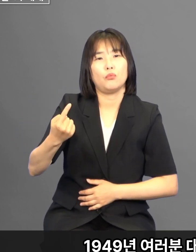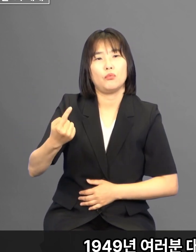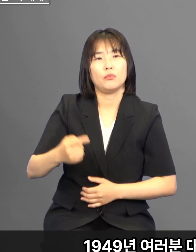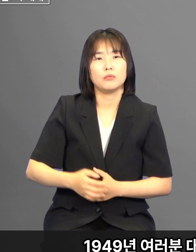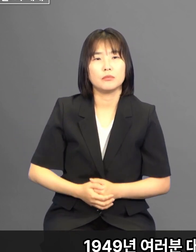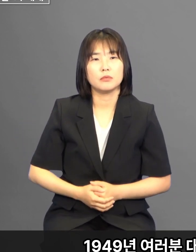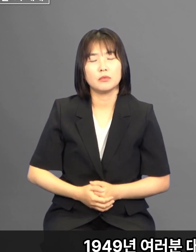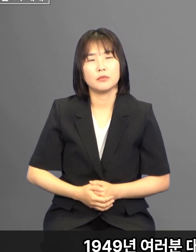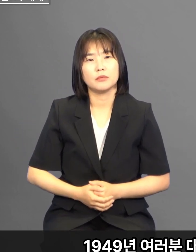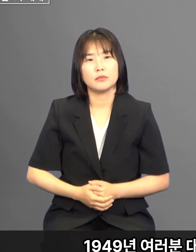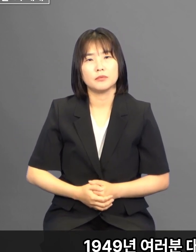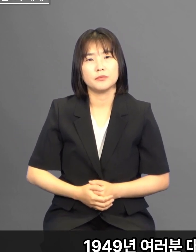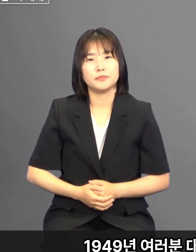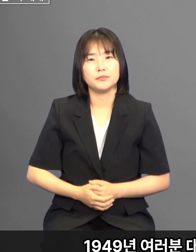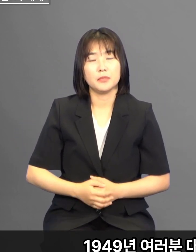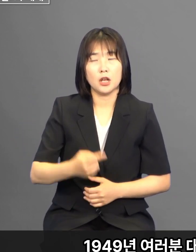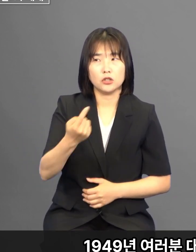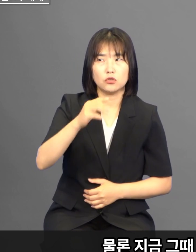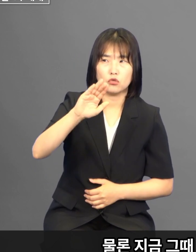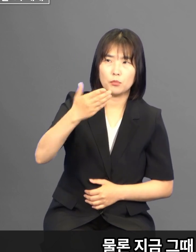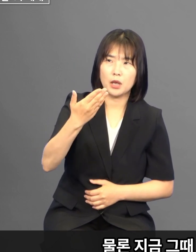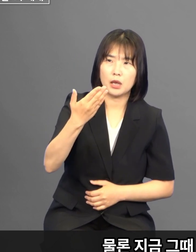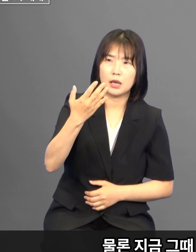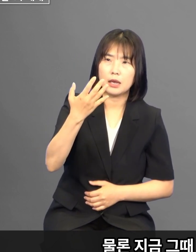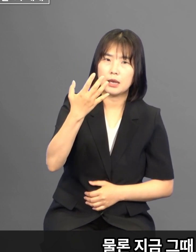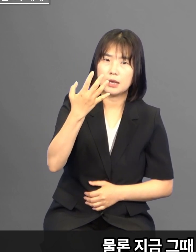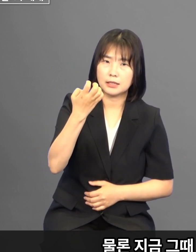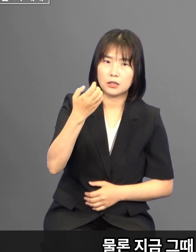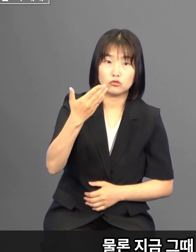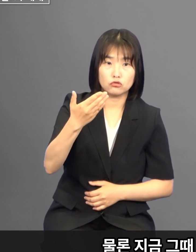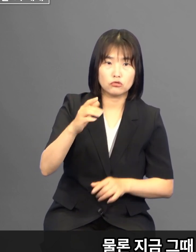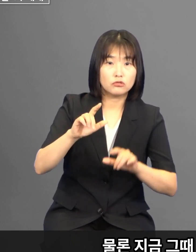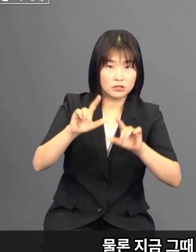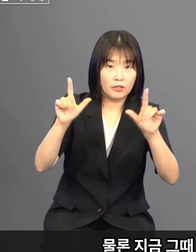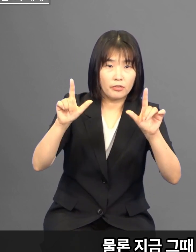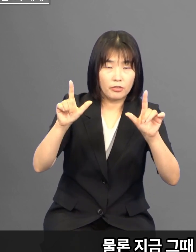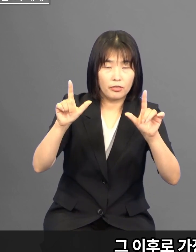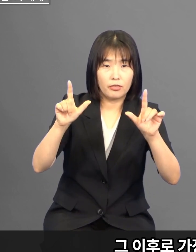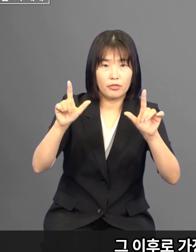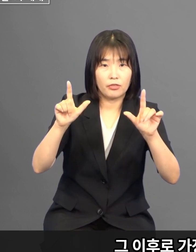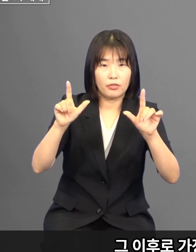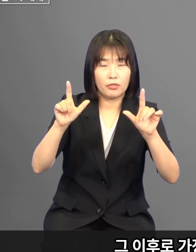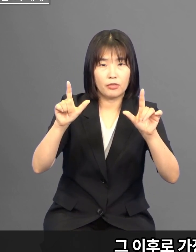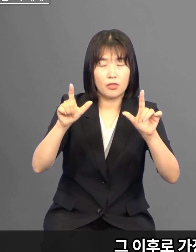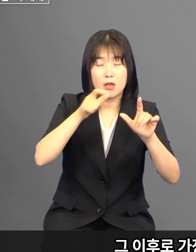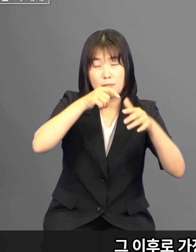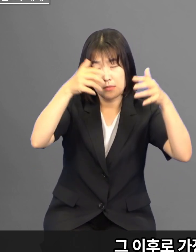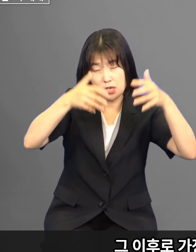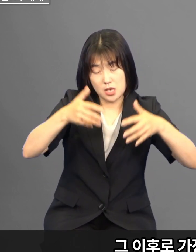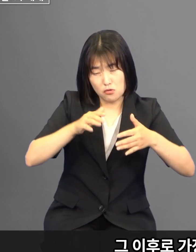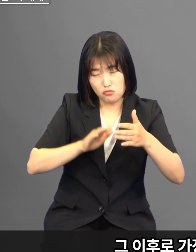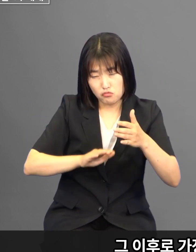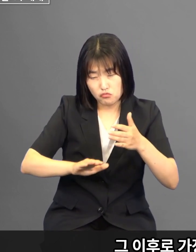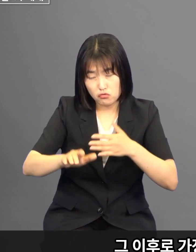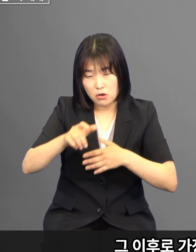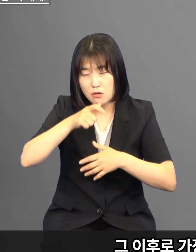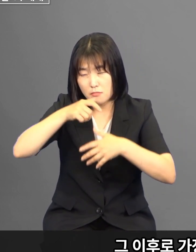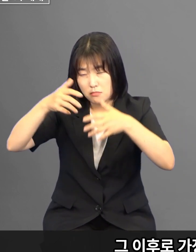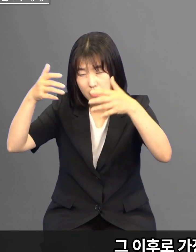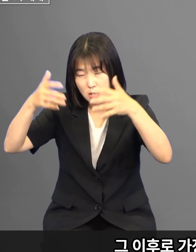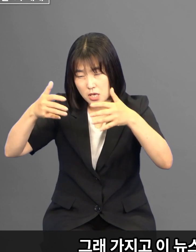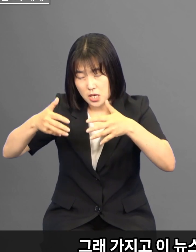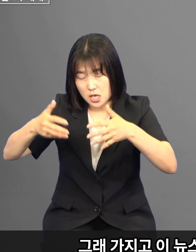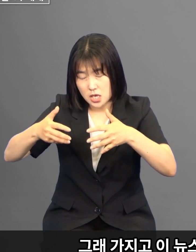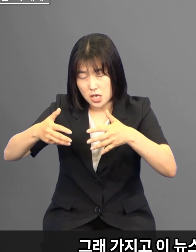여러분 대부분 그 다 뒤에 태어나셨죠? 물론 지금 뭐 그때 태어나신 분들 계시겠지만 그 이후로 가장 많이 비가 내린